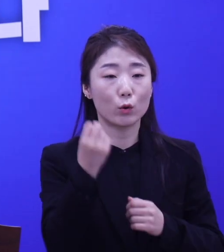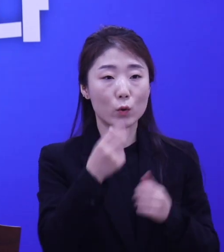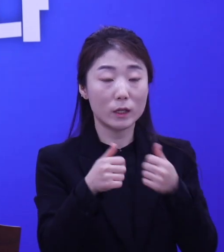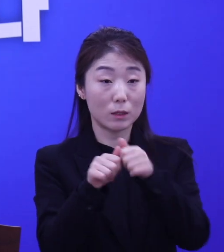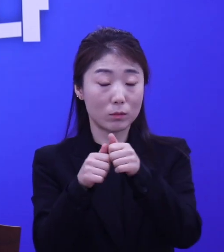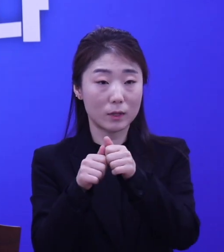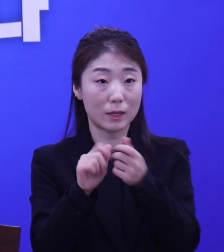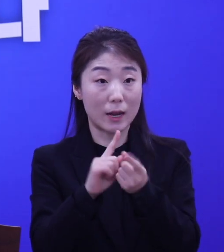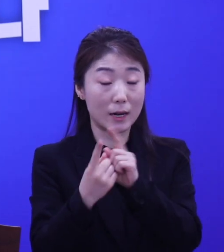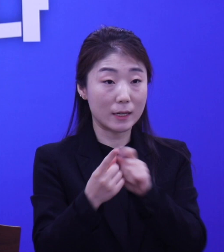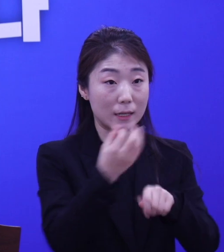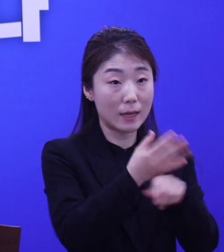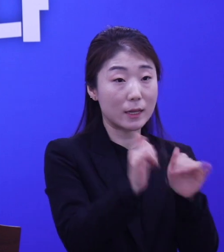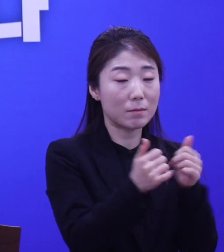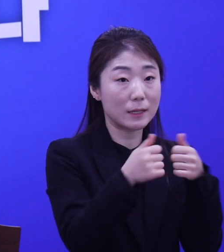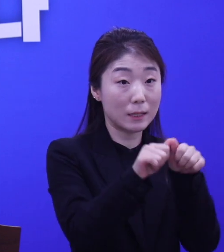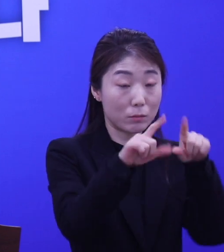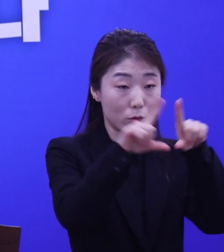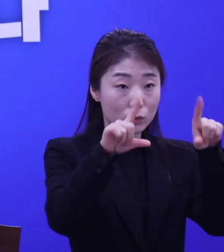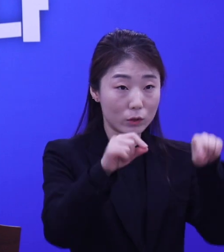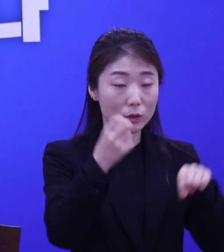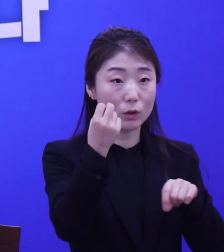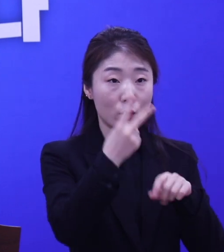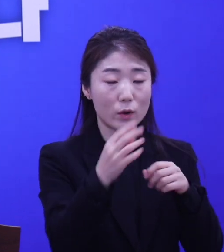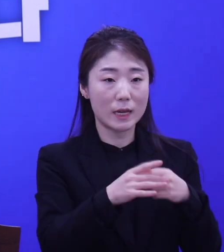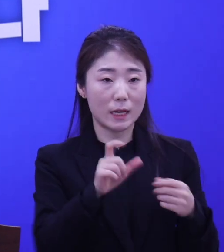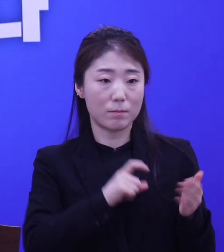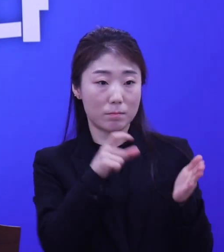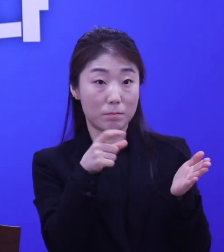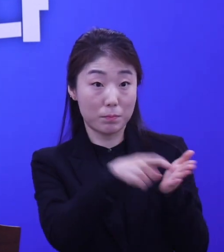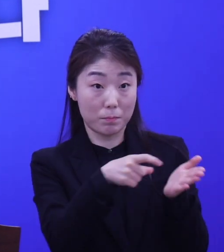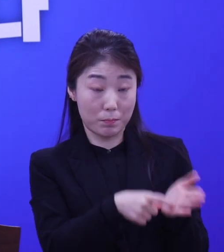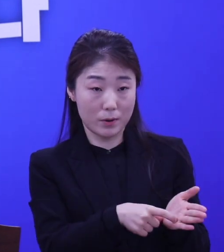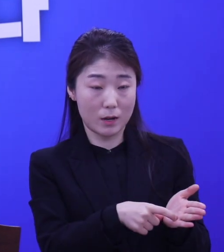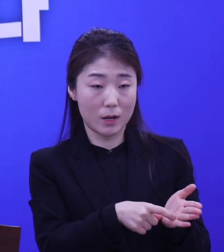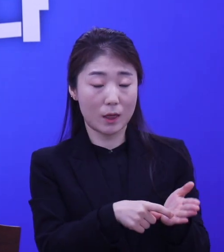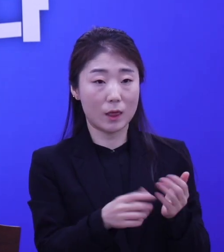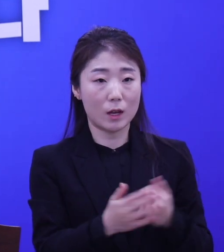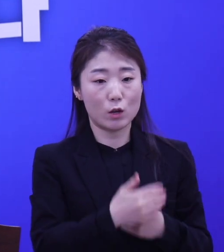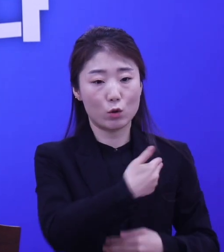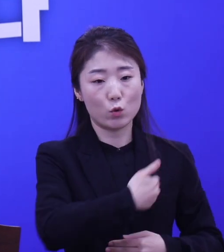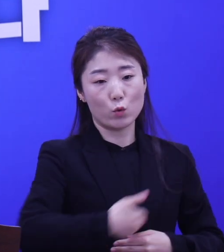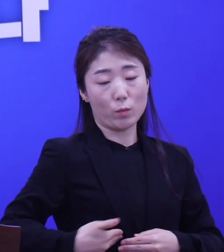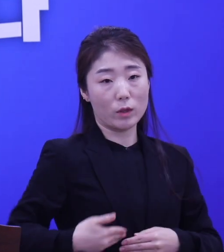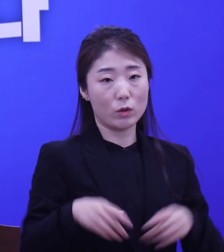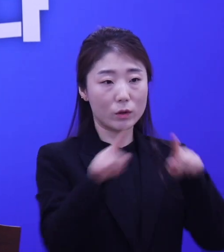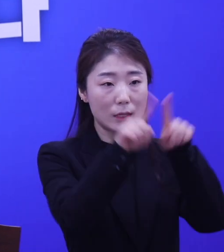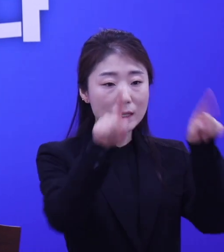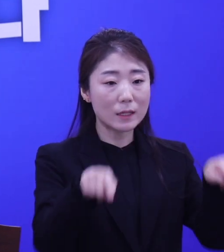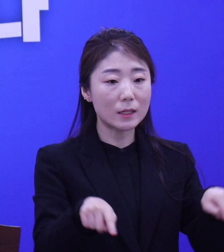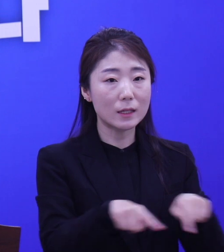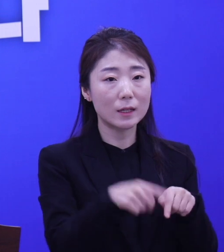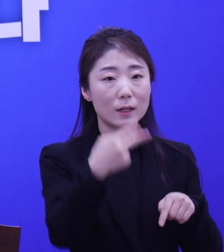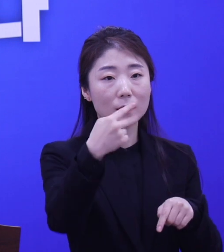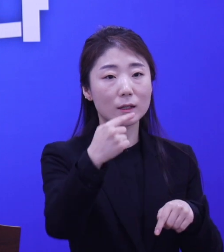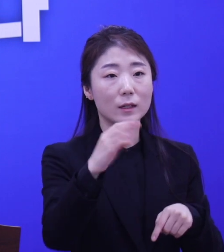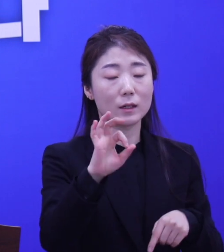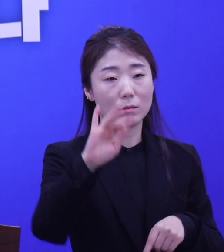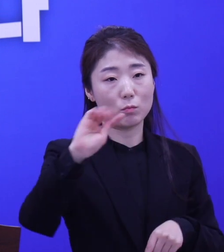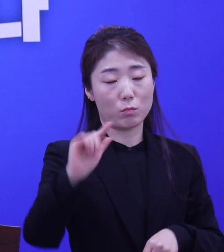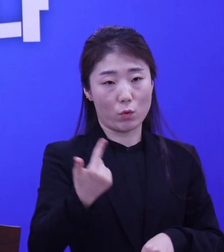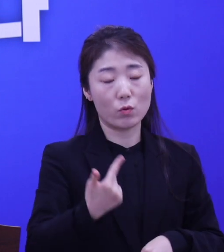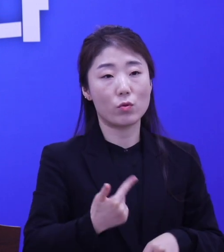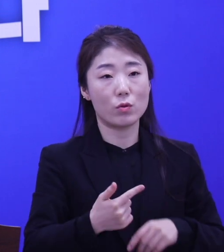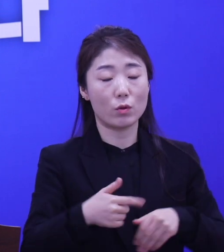공인신분증과 대리구매 대상자가 함께 기재된 주민등록 등본을 가지고 가셔야 합니다. 약국